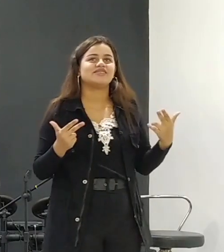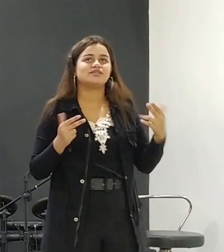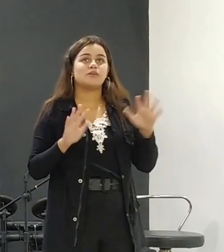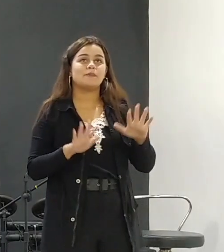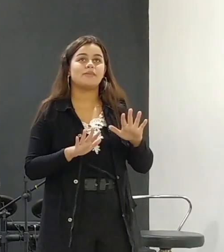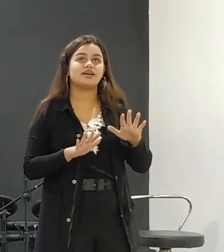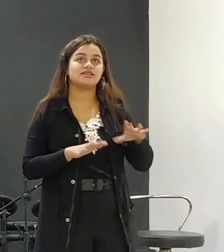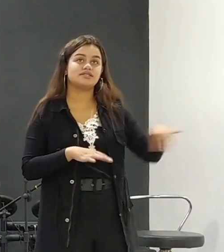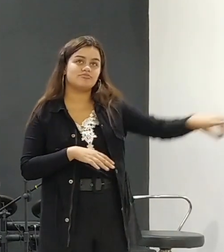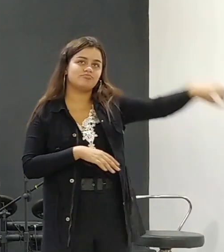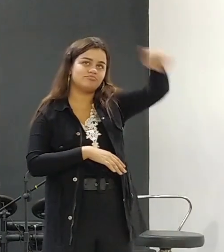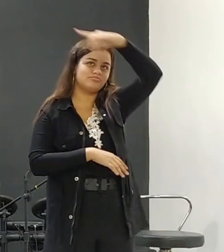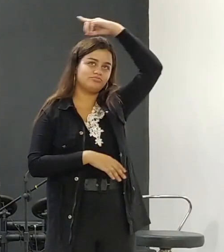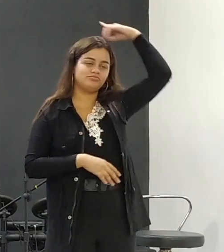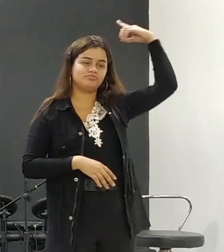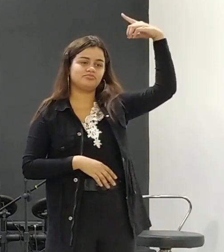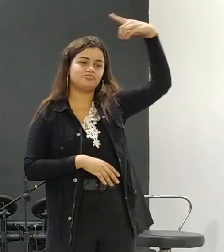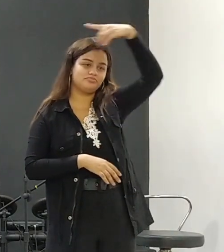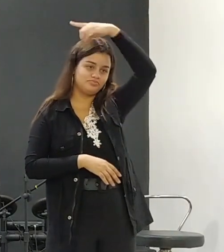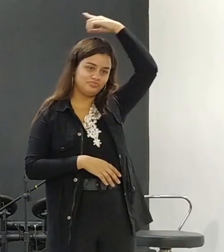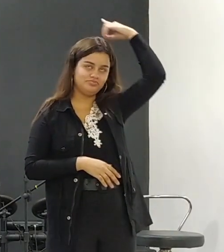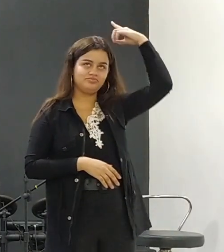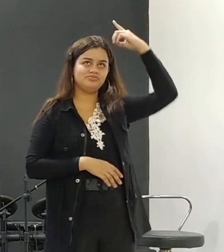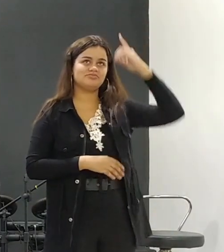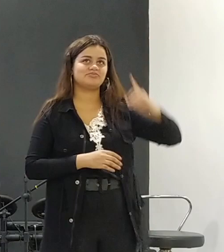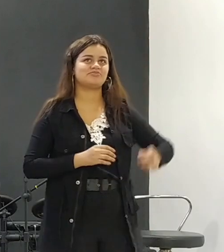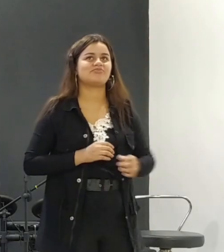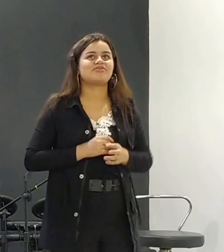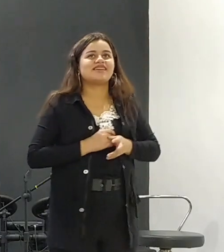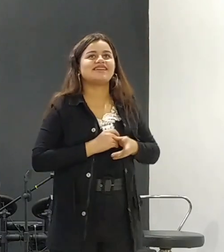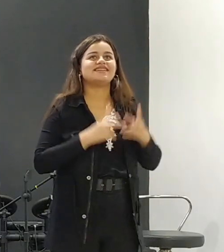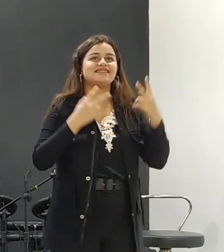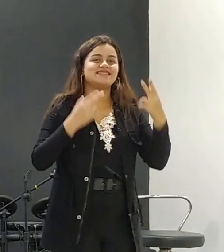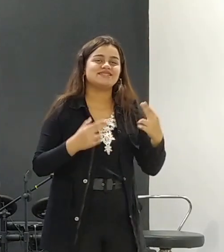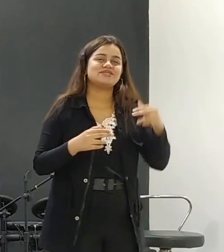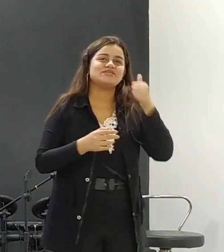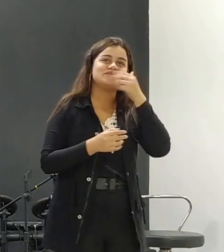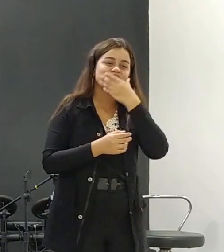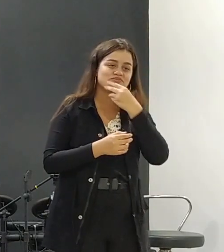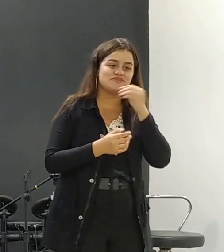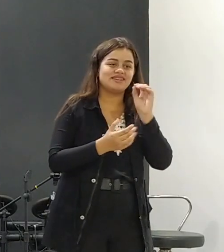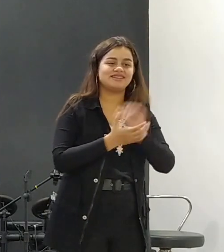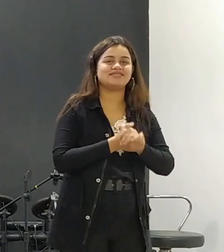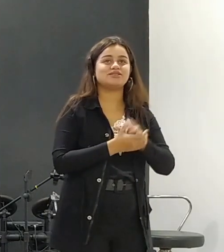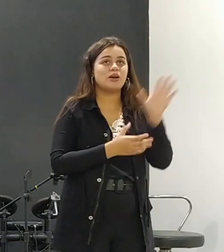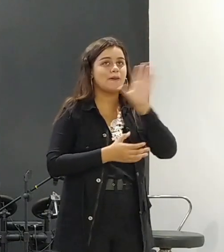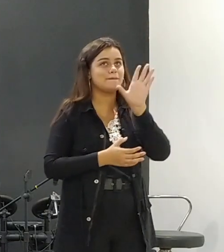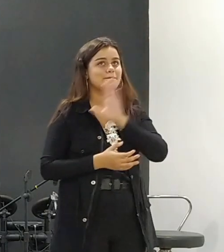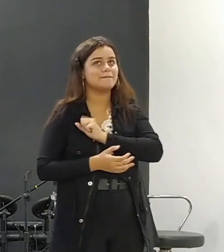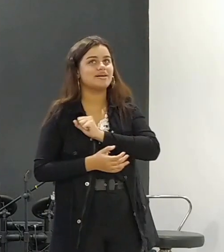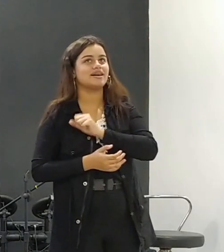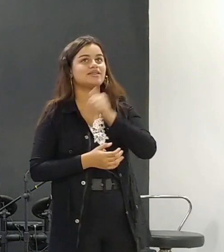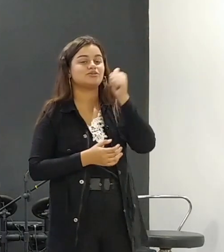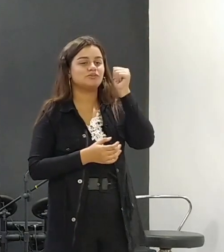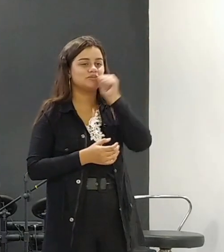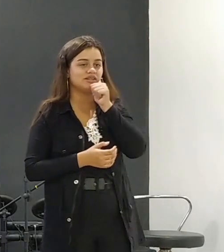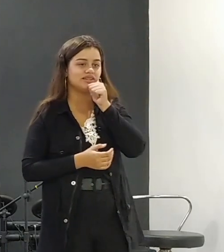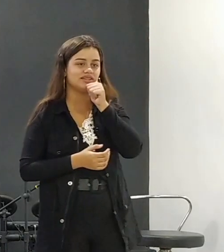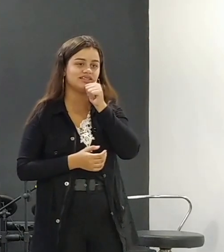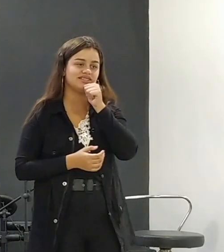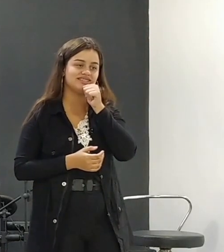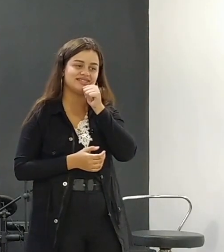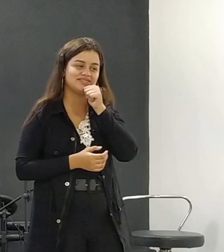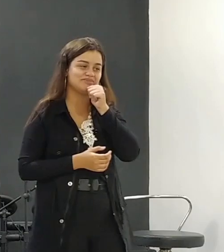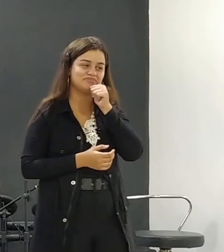santa e irrepreensível. Assim devem os maridos amar as suas próprias mulheres,